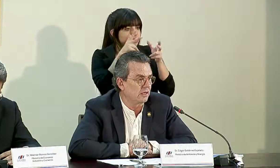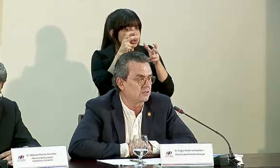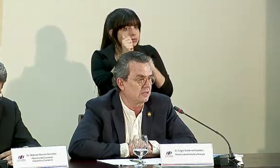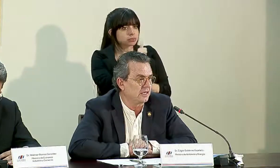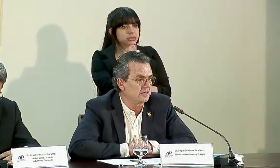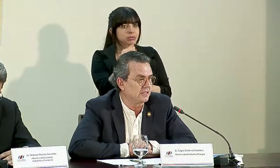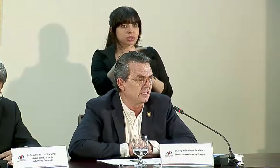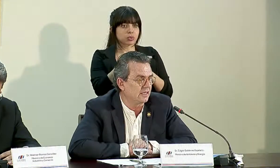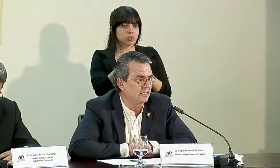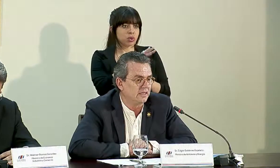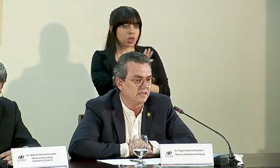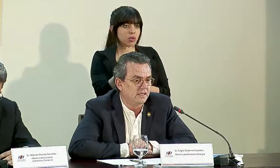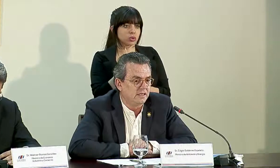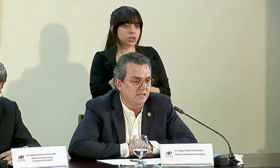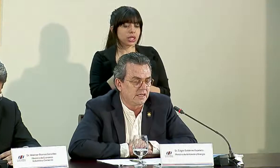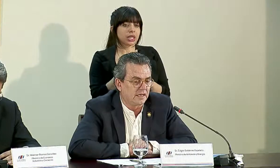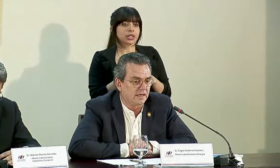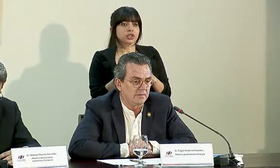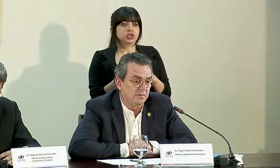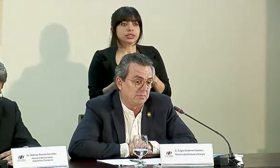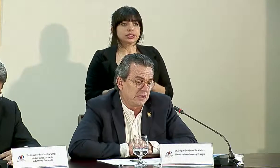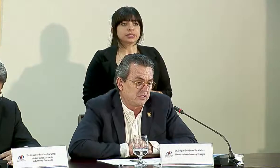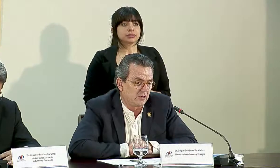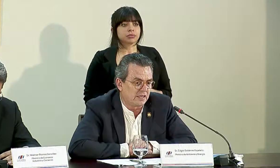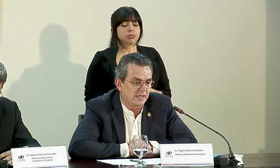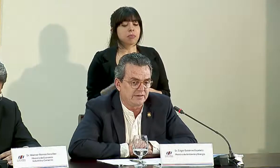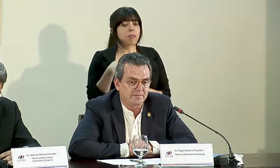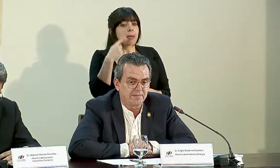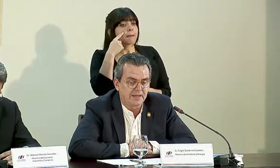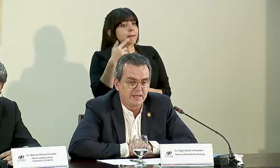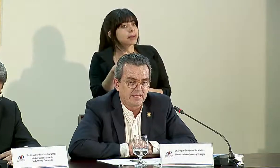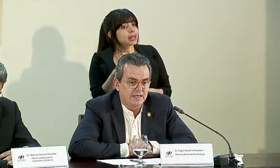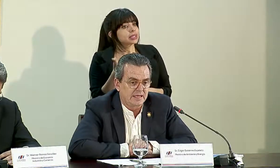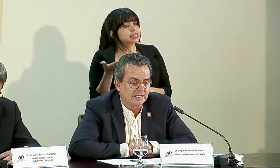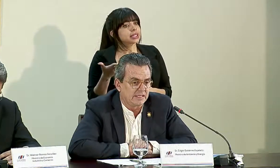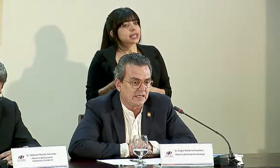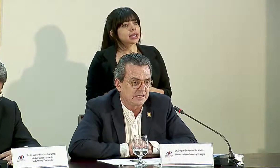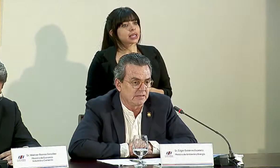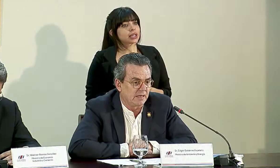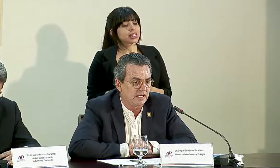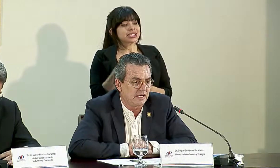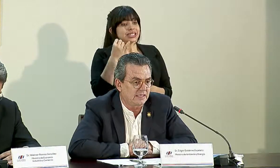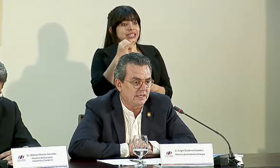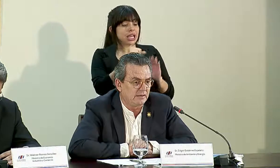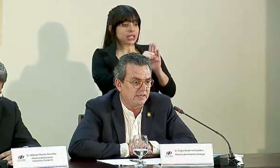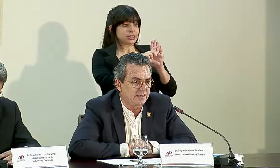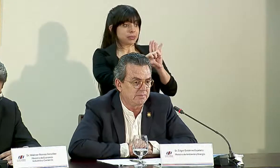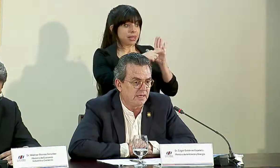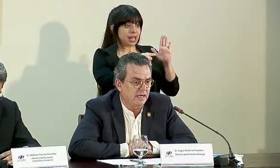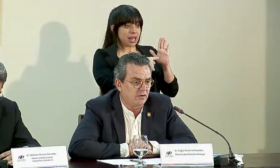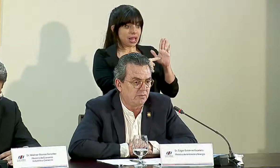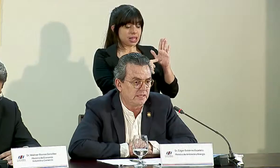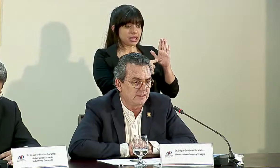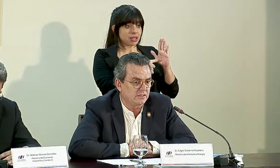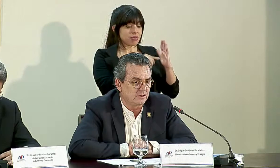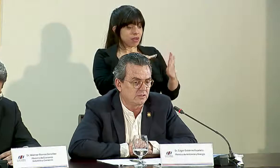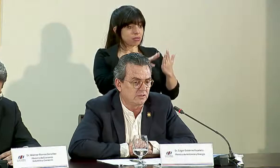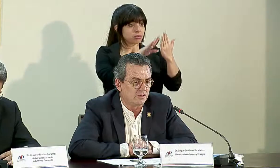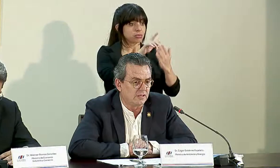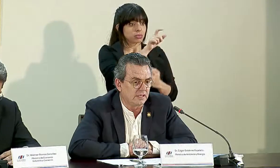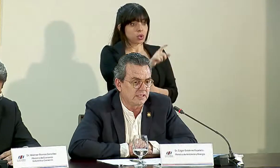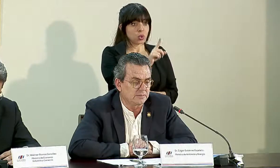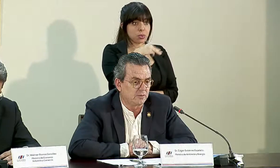mismos diputados tenían. Así que me pareció que si la Asamblea Legislativa interpela a un